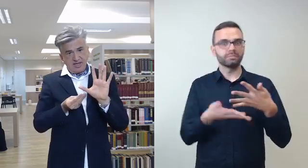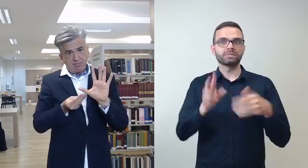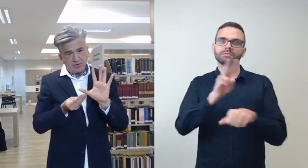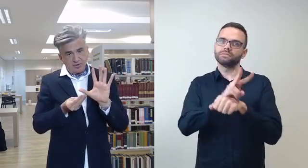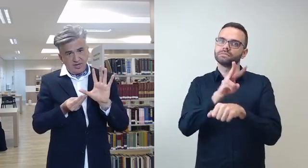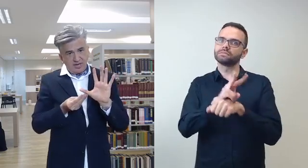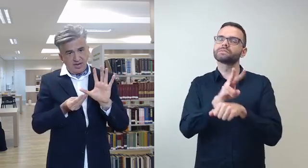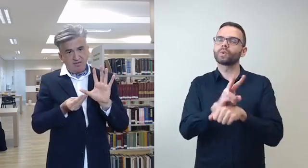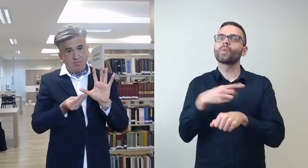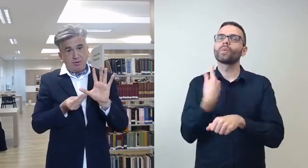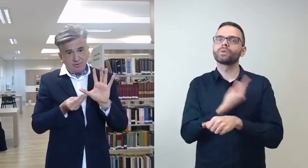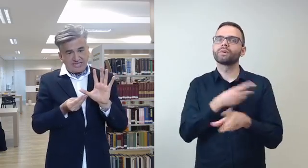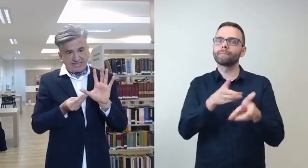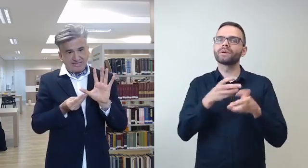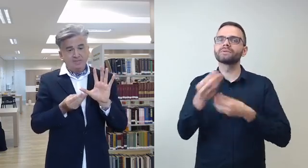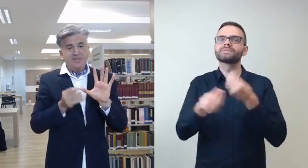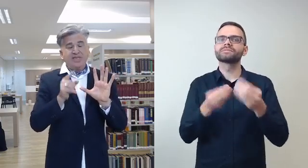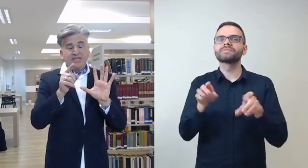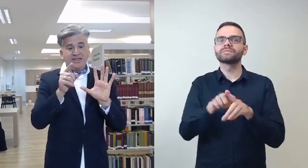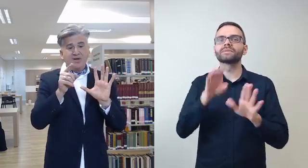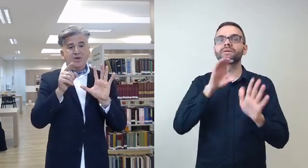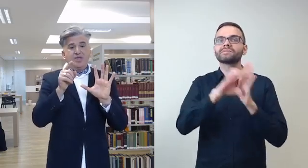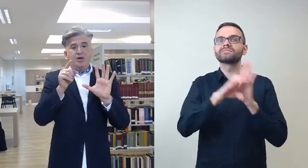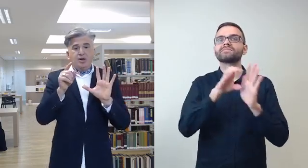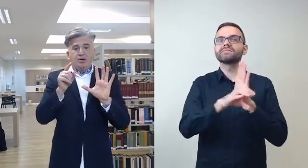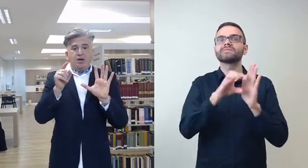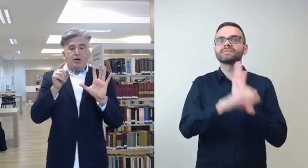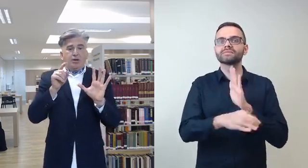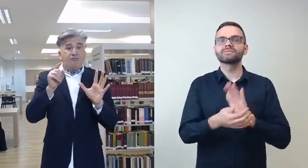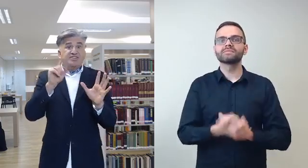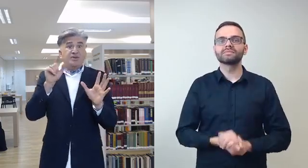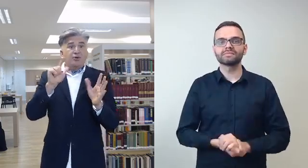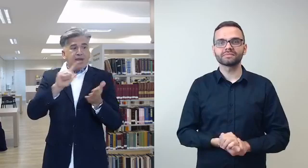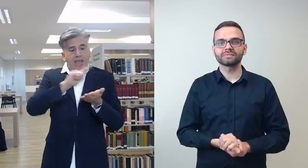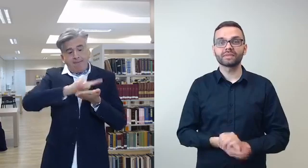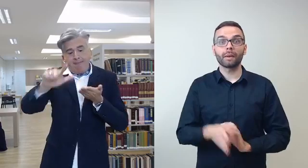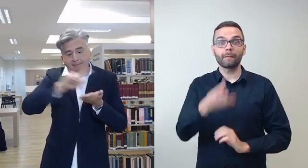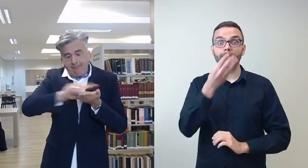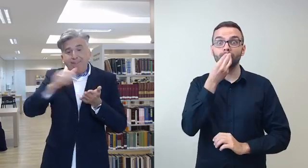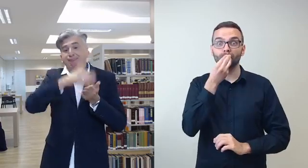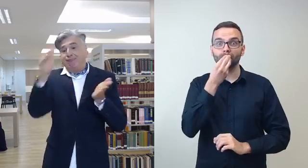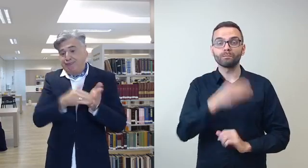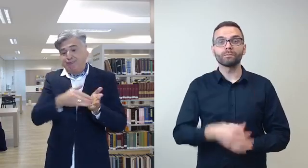está de apoio na língua portuguesa. Então, fecha a boca, né?